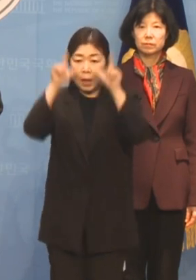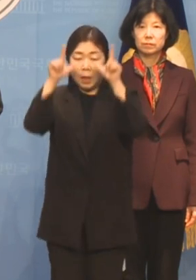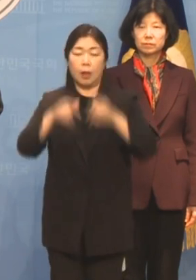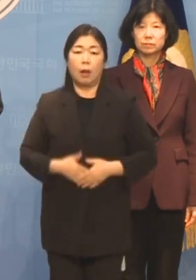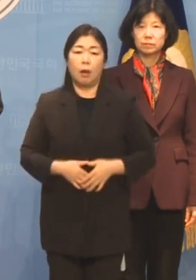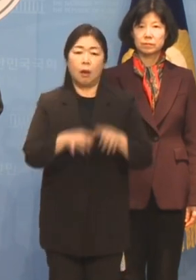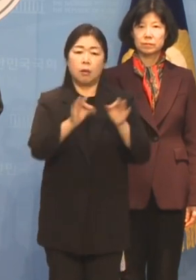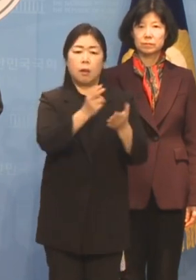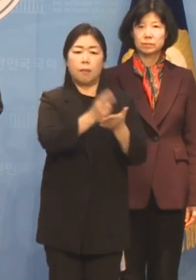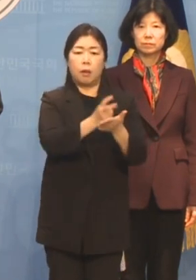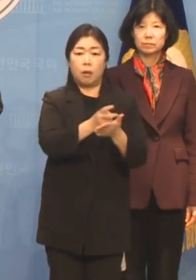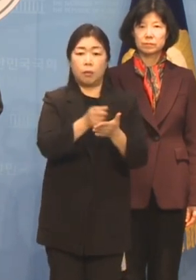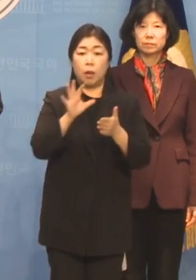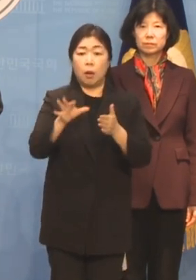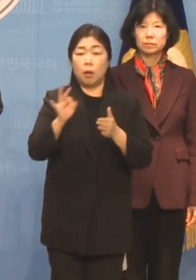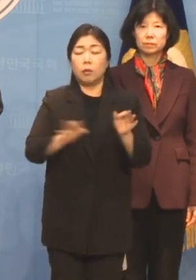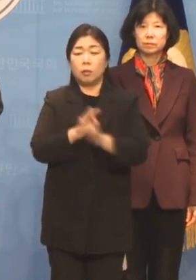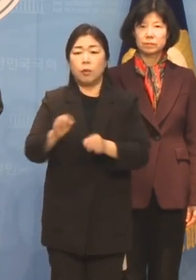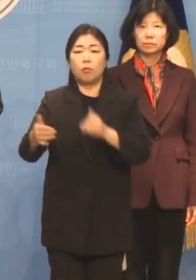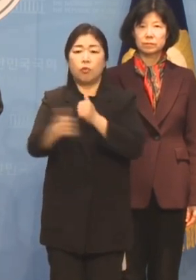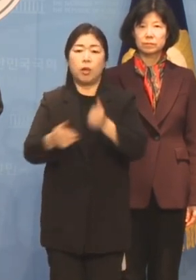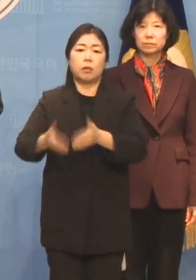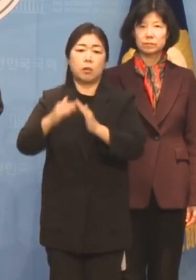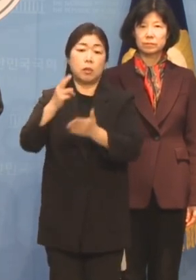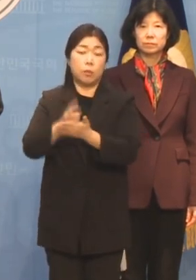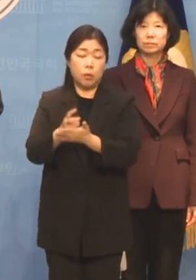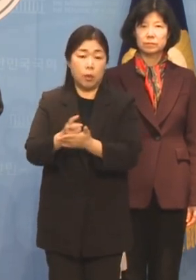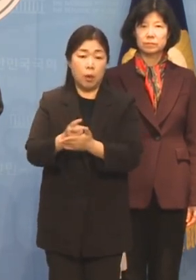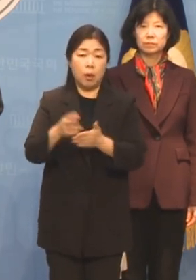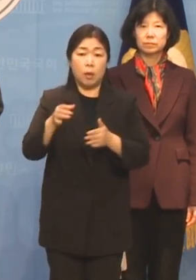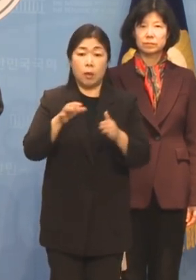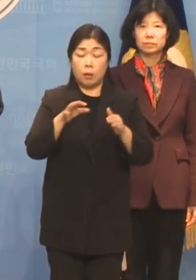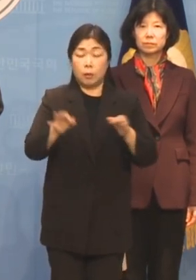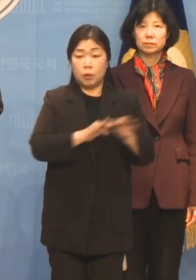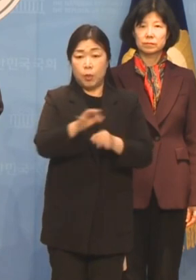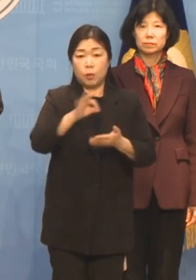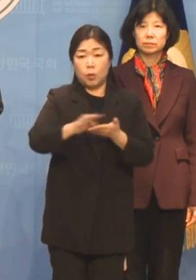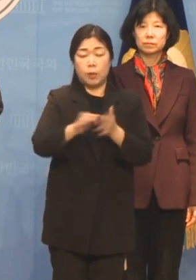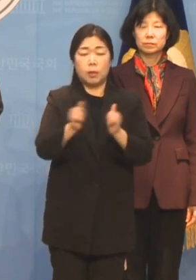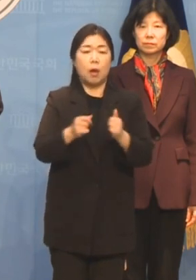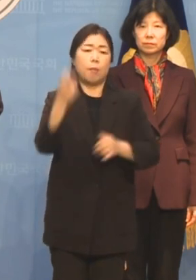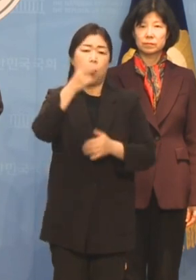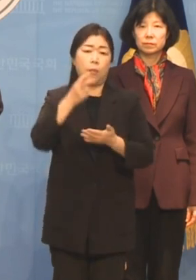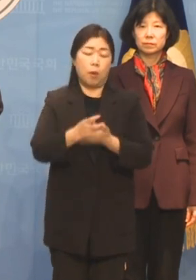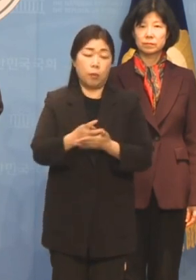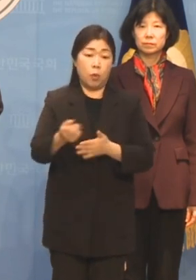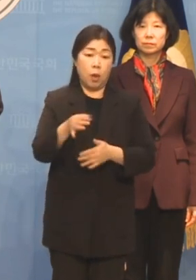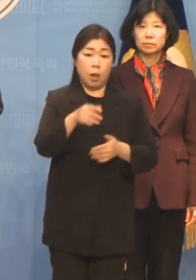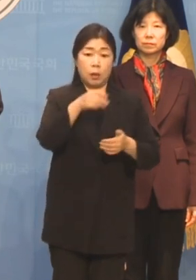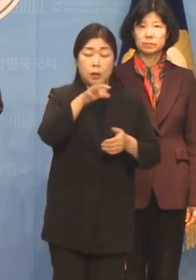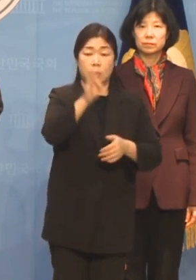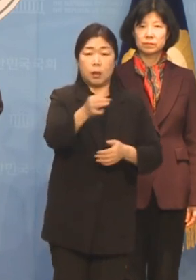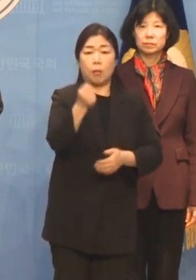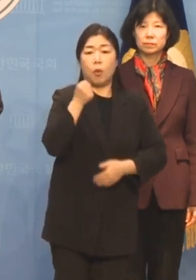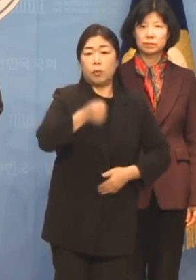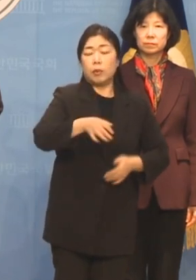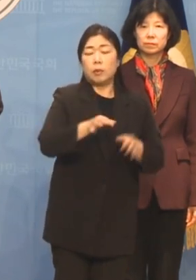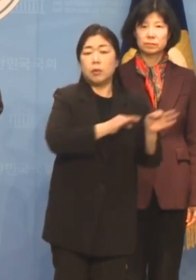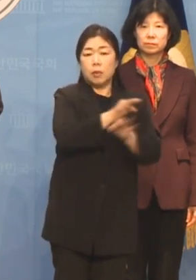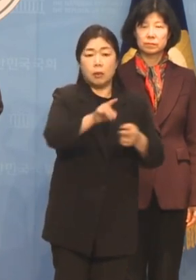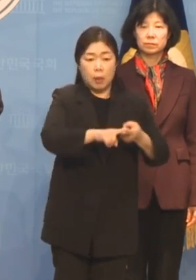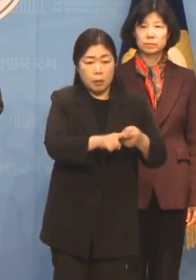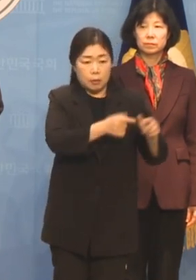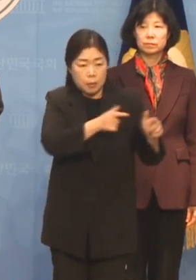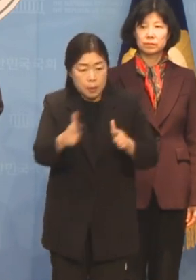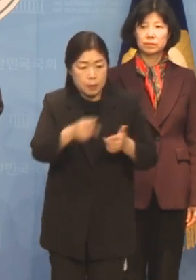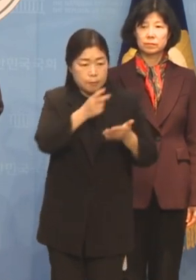은행법, 금융위원회 설치 등에 관한 법률, 금융소비자보호법, 자본시장과 금융투자업에 관한 법률, 금융위원회 지침